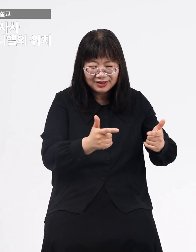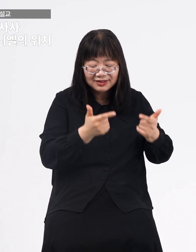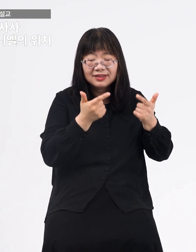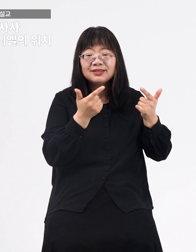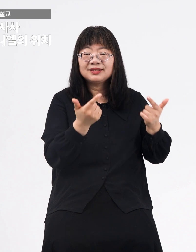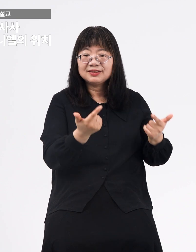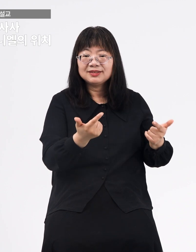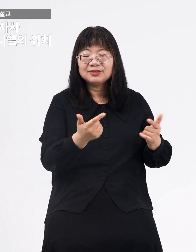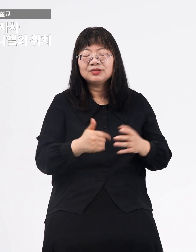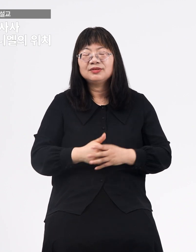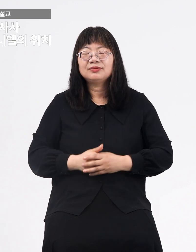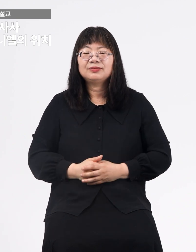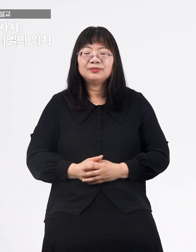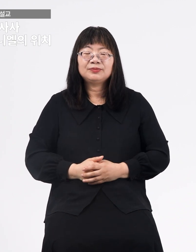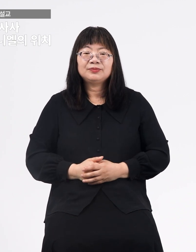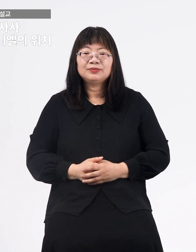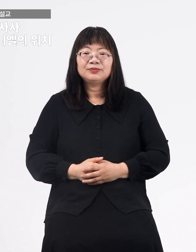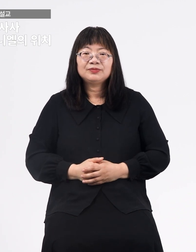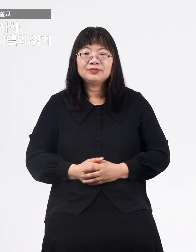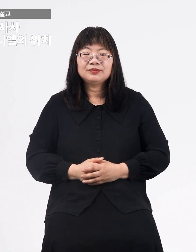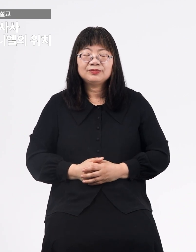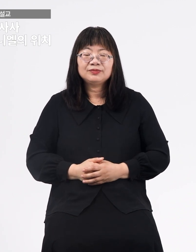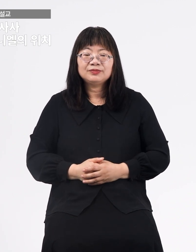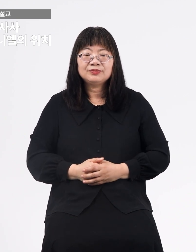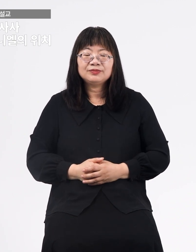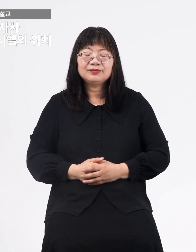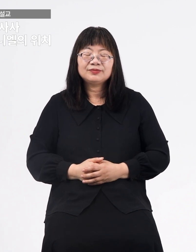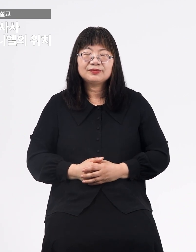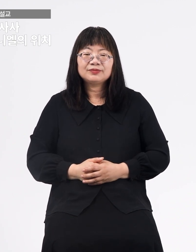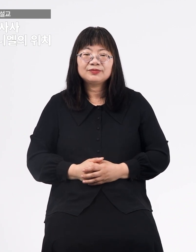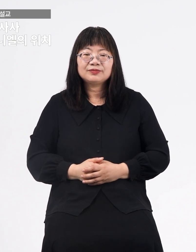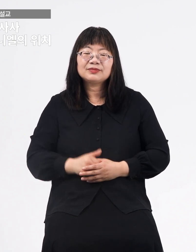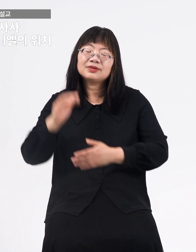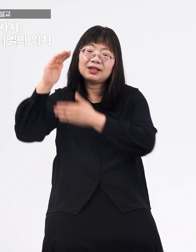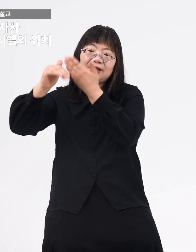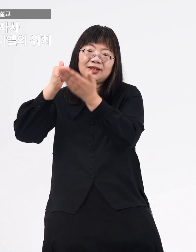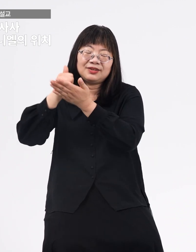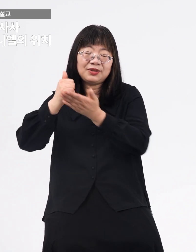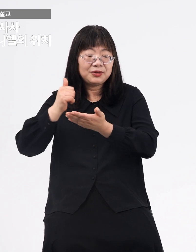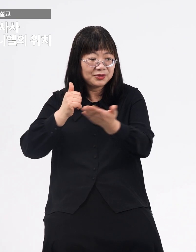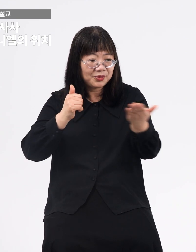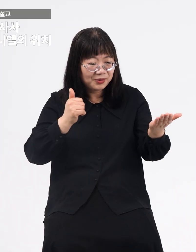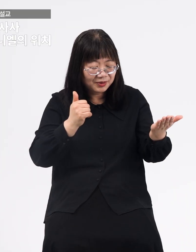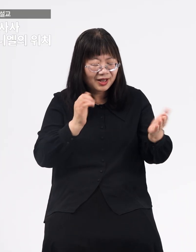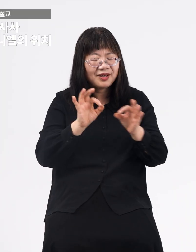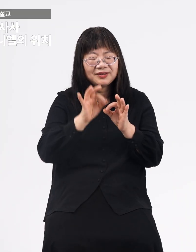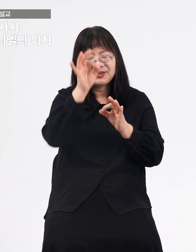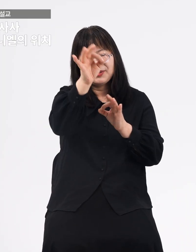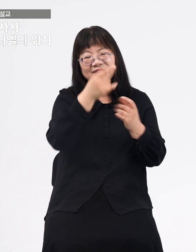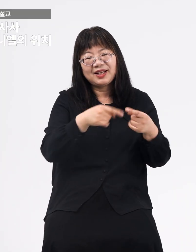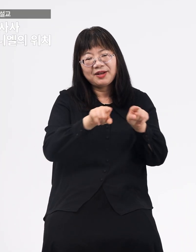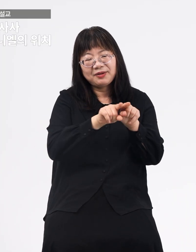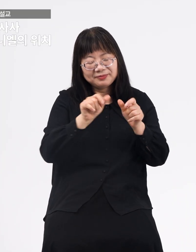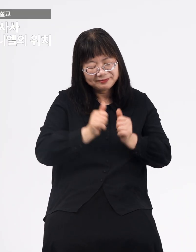버려두지 않으리. 내가 너희와 영원히